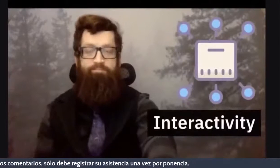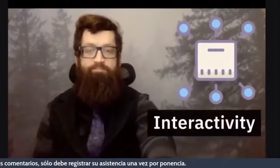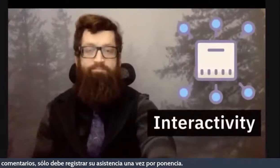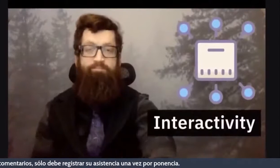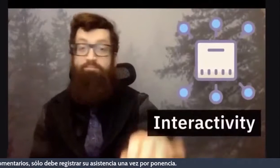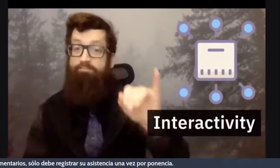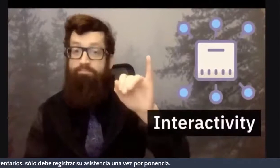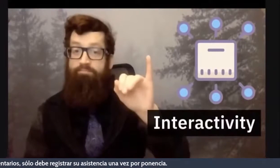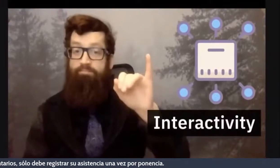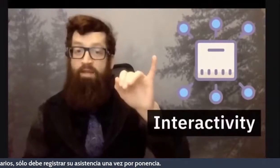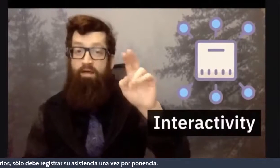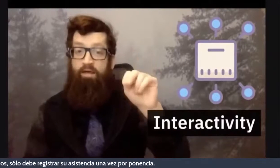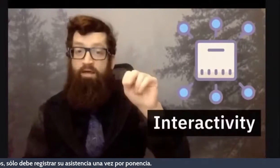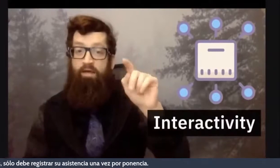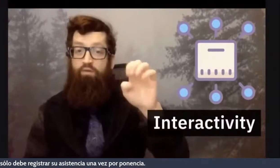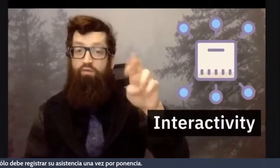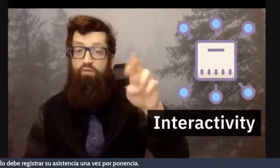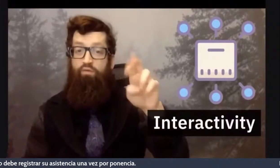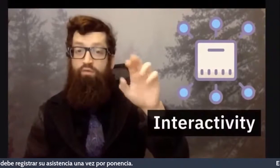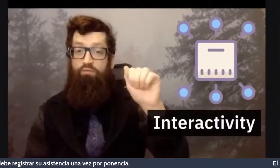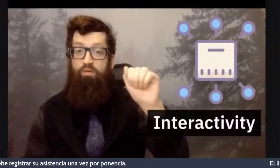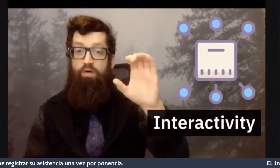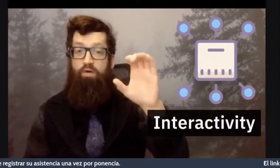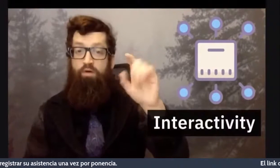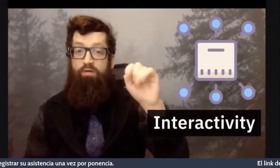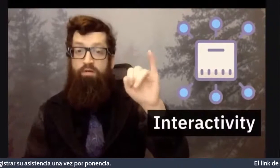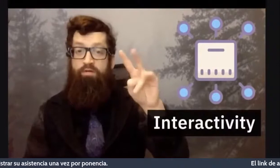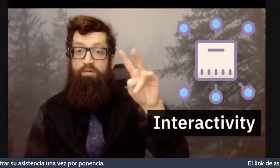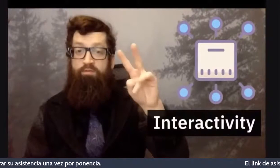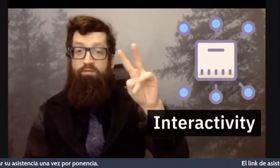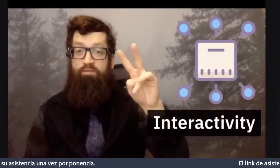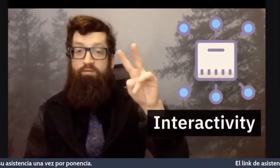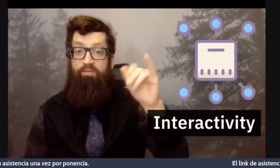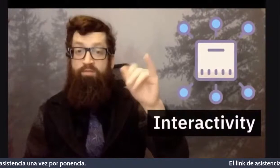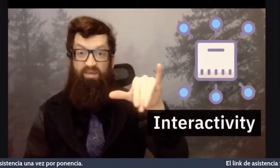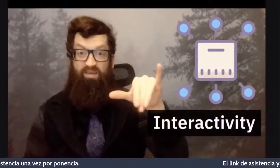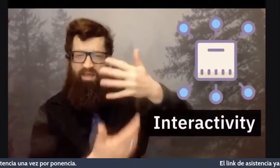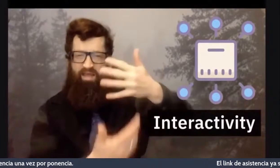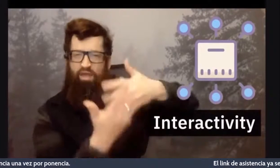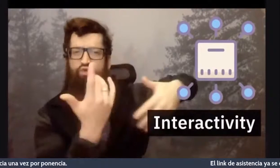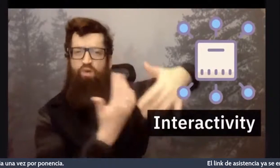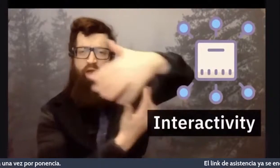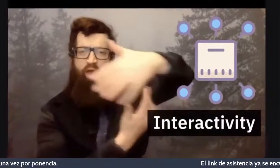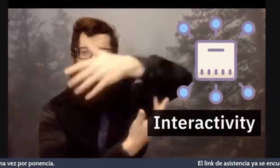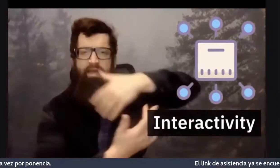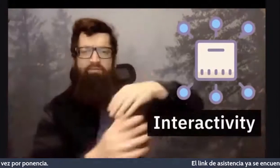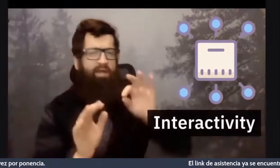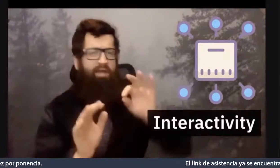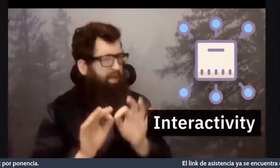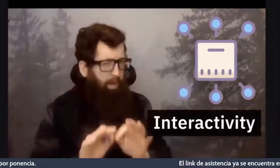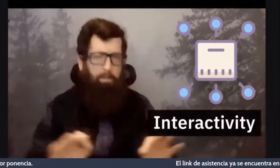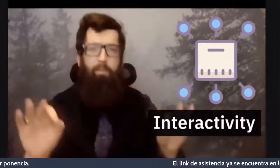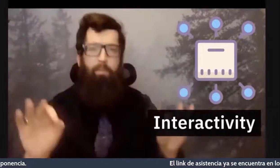La interactividad es importante en la educación para los alumnos con sordera en general. Es